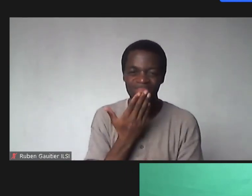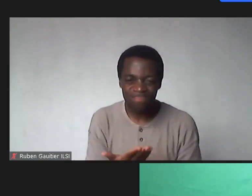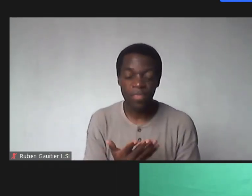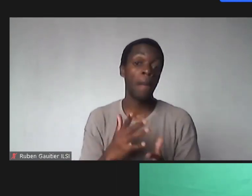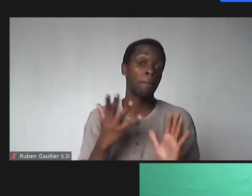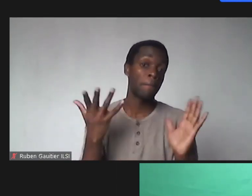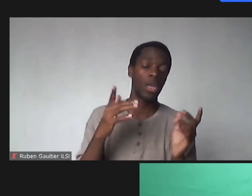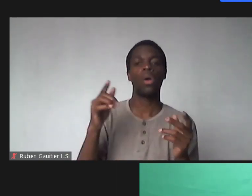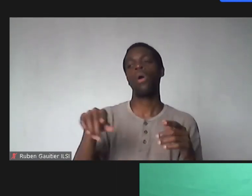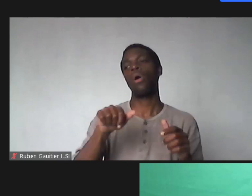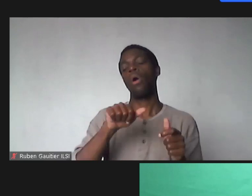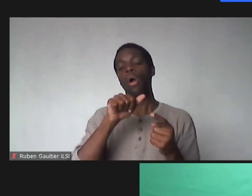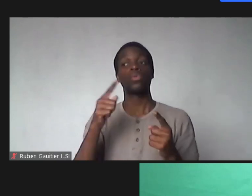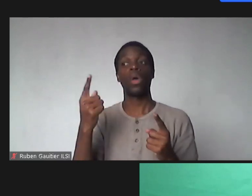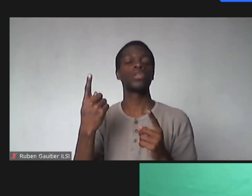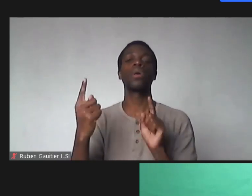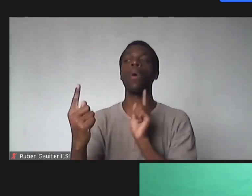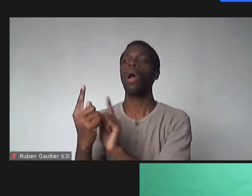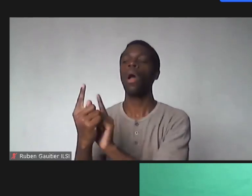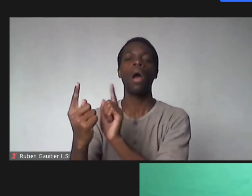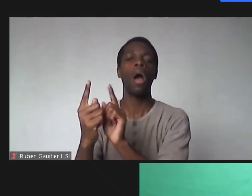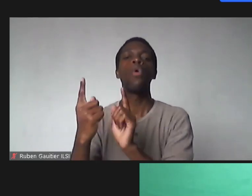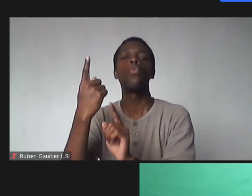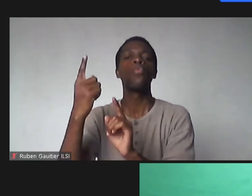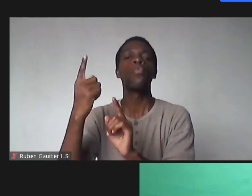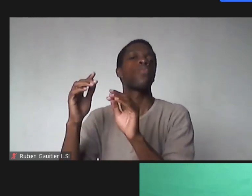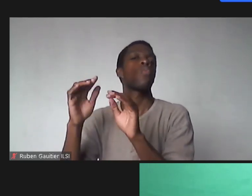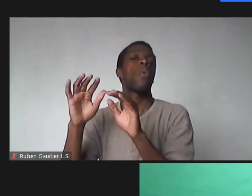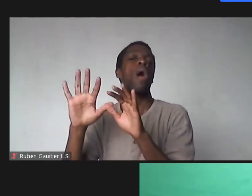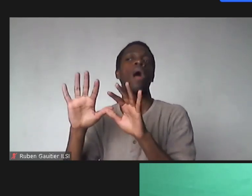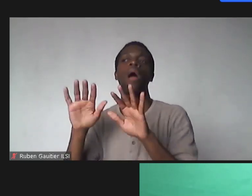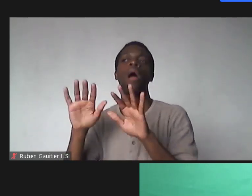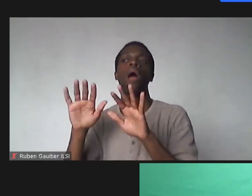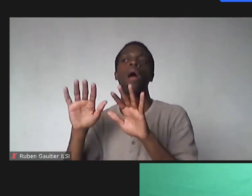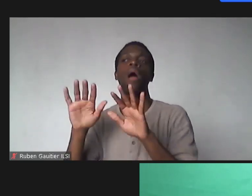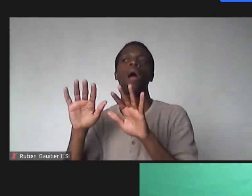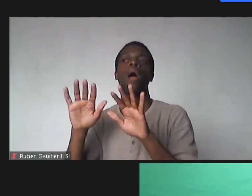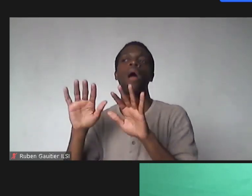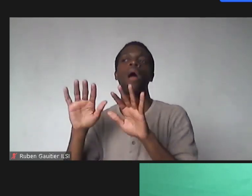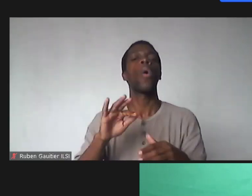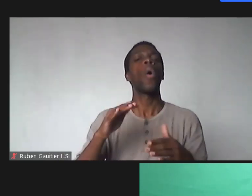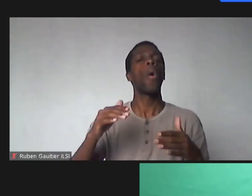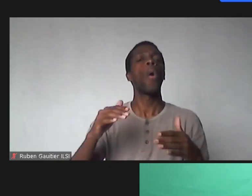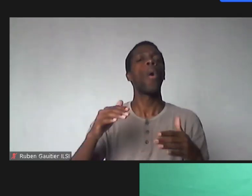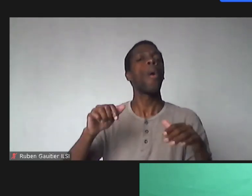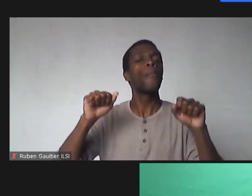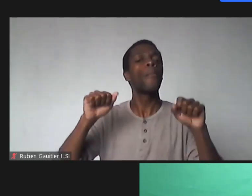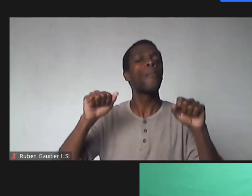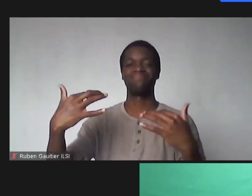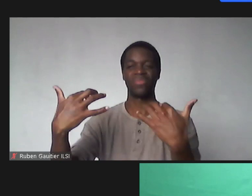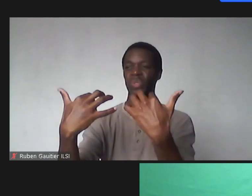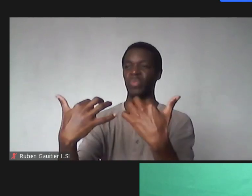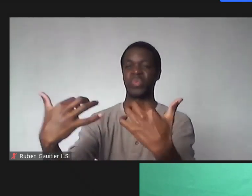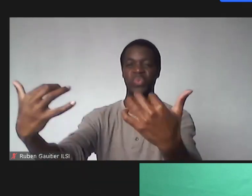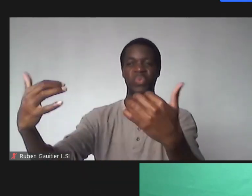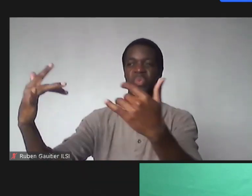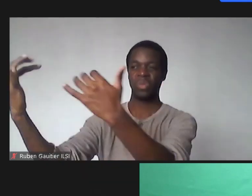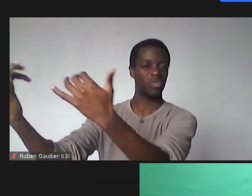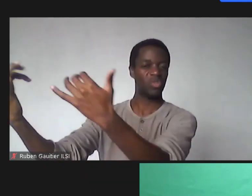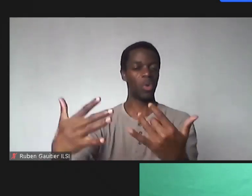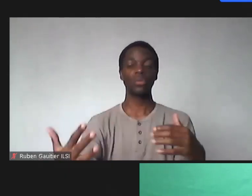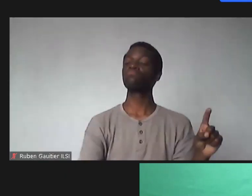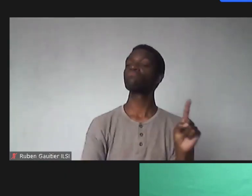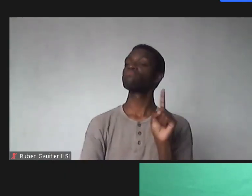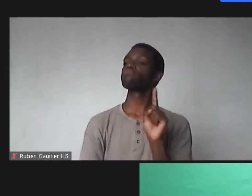datos y hacer con que esas cosas tengan una charla, como se puede relacionarlas mejor. Aquí en